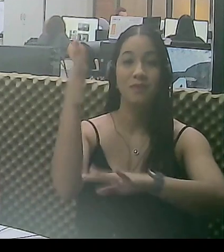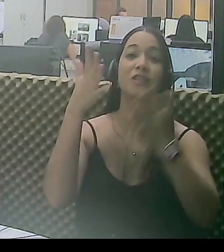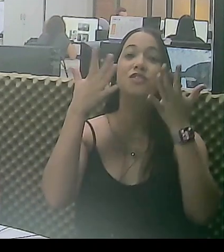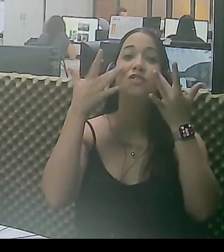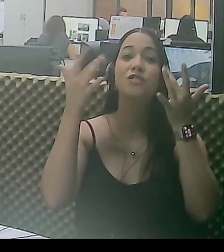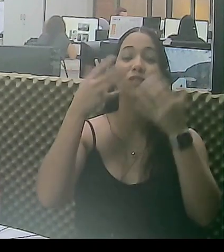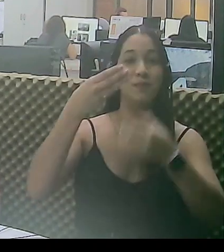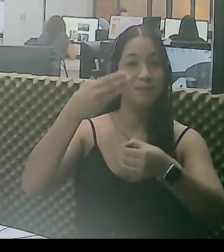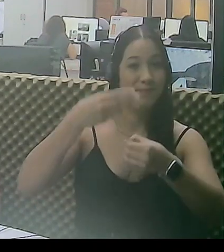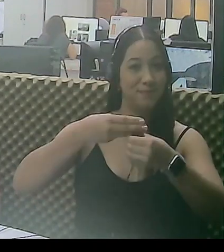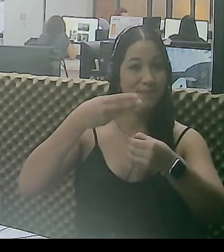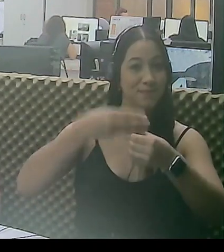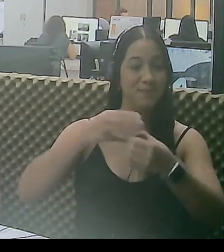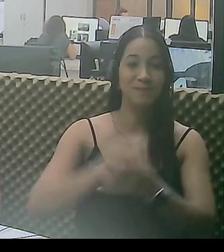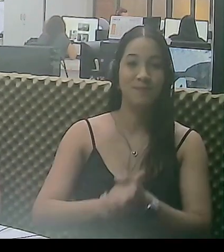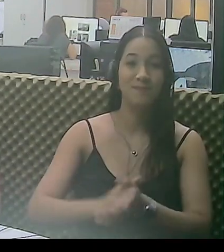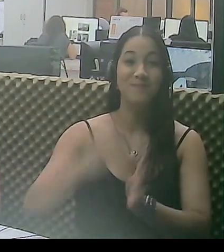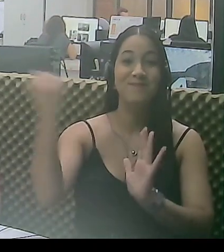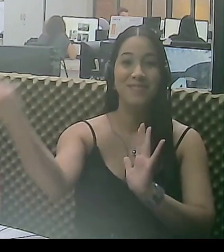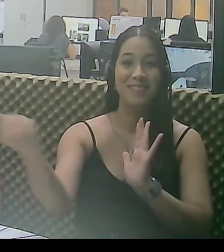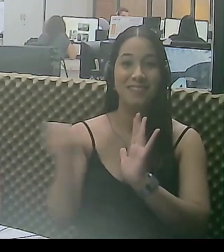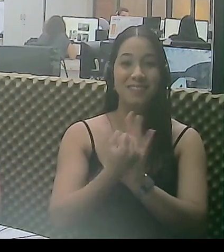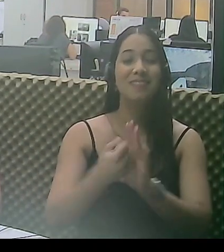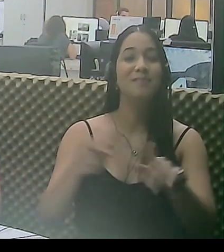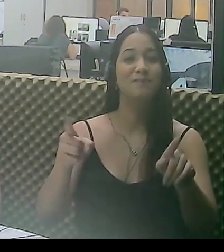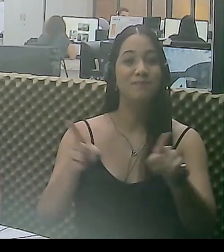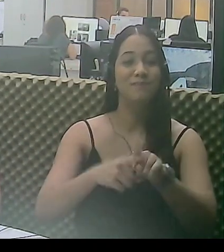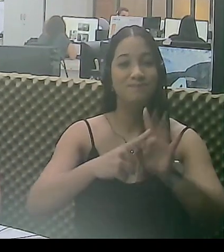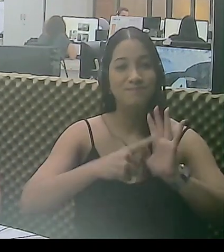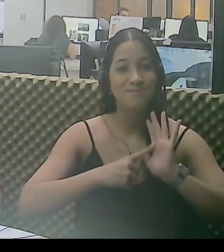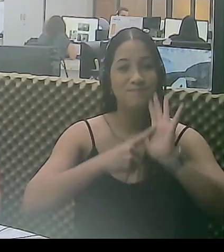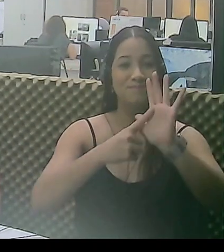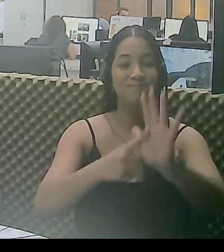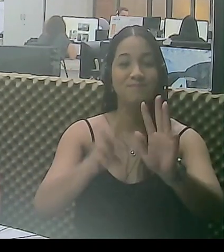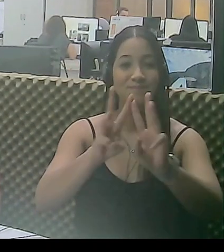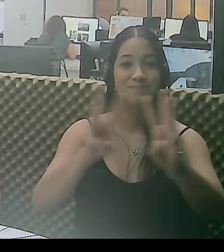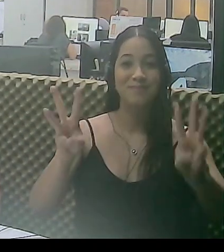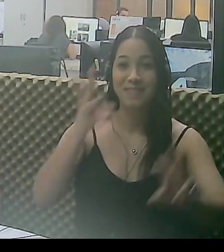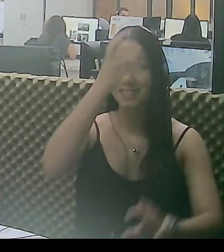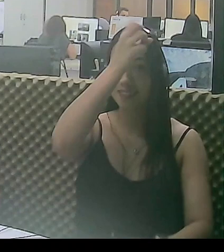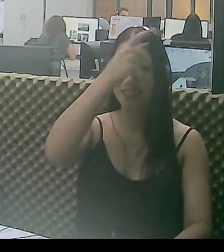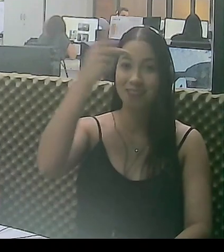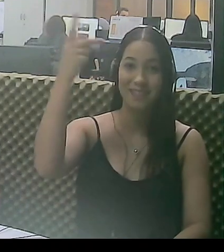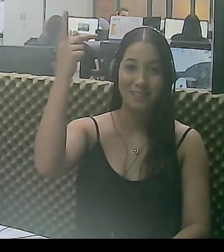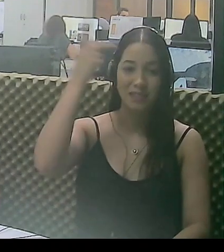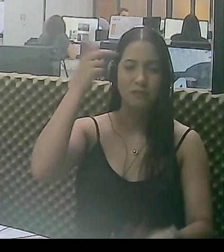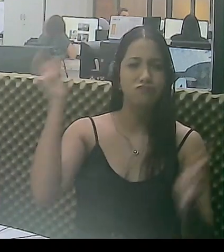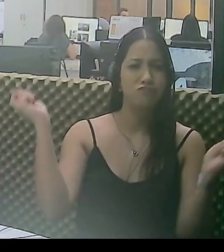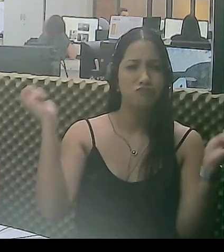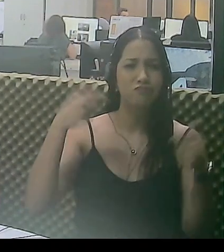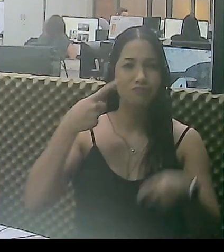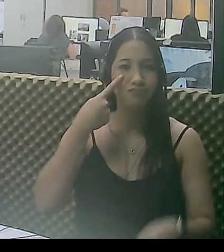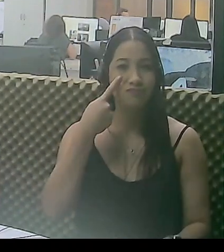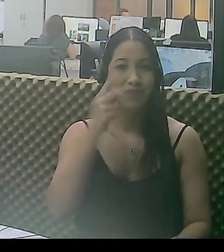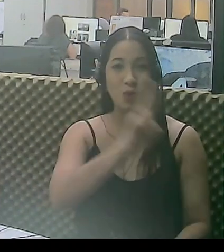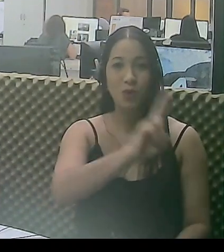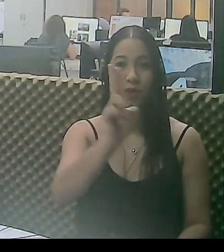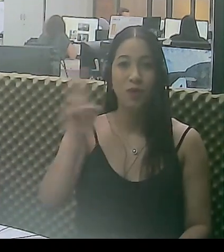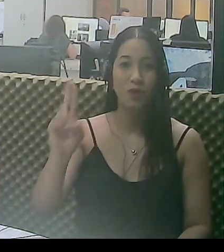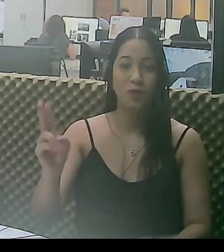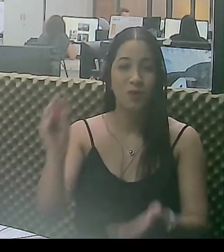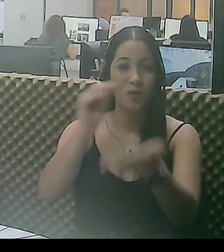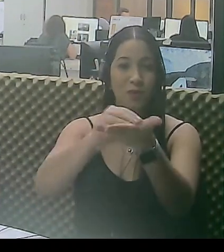Teatro Municipal o símbolo também será reproduzido no portal da prefeitura onde será possível localizar os nomes